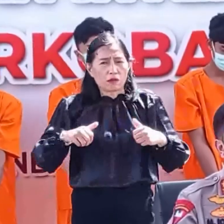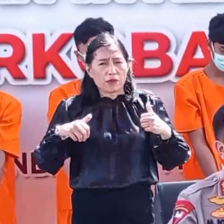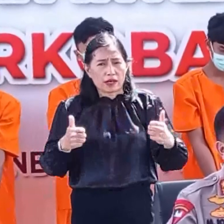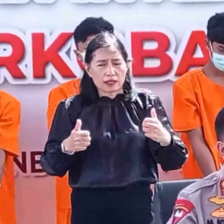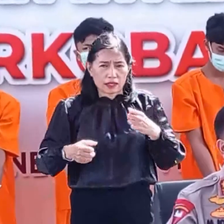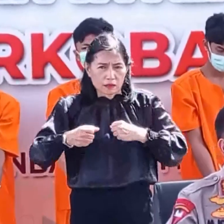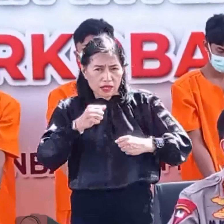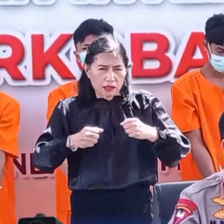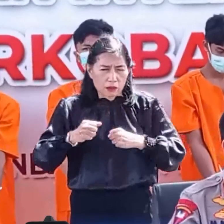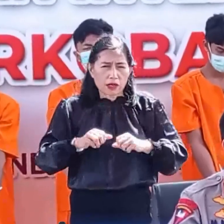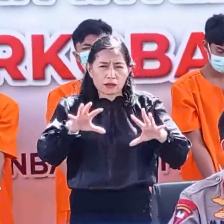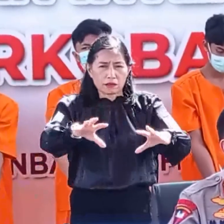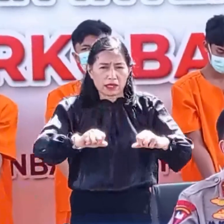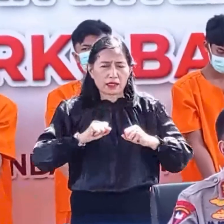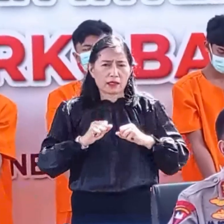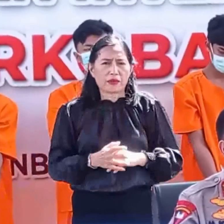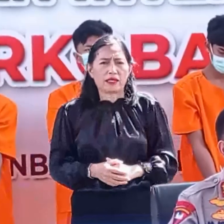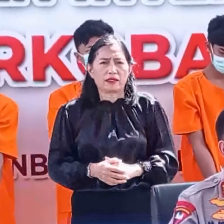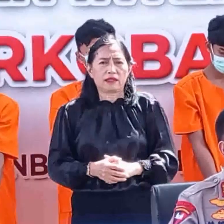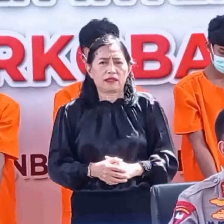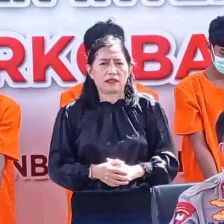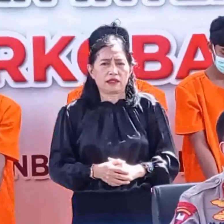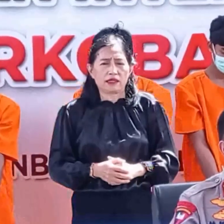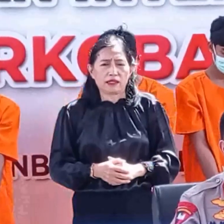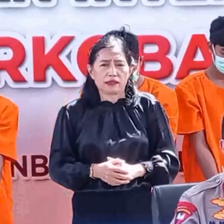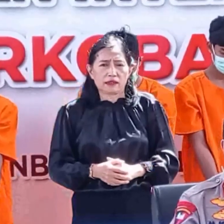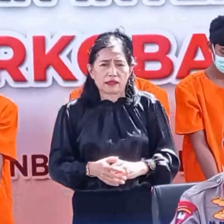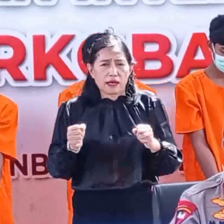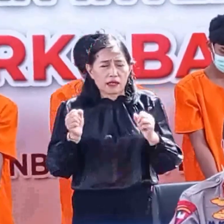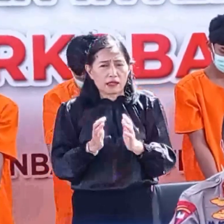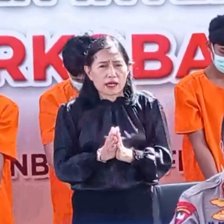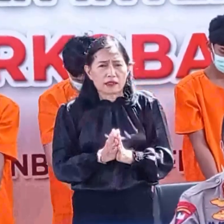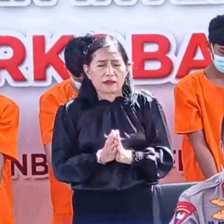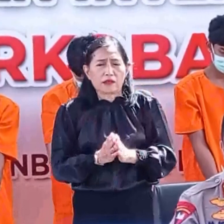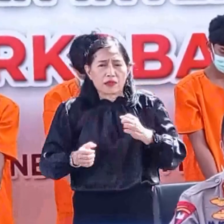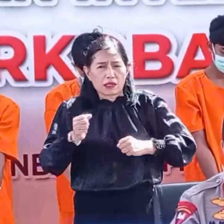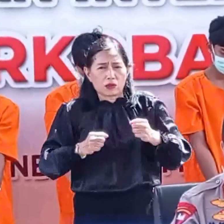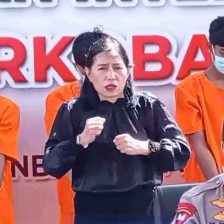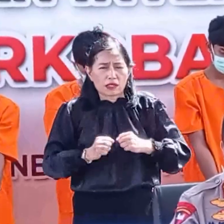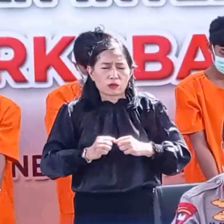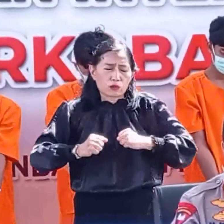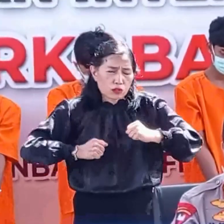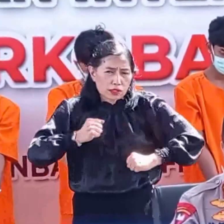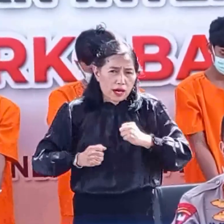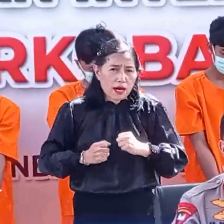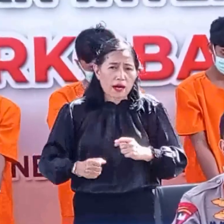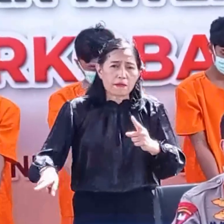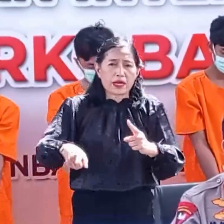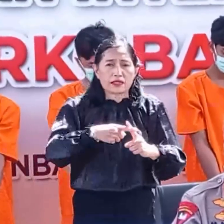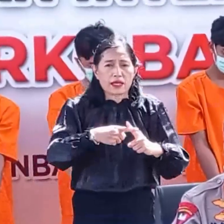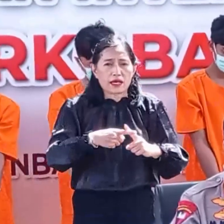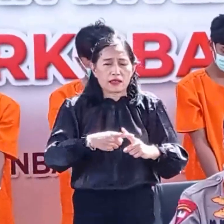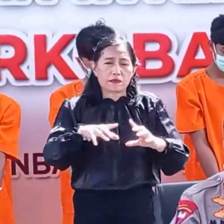Melakukan penyergapan sekaligus melakukan upaya paksa kepolisian melakukan